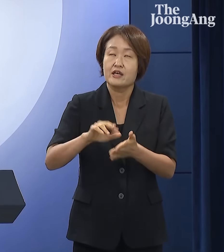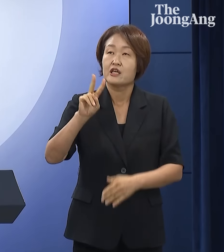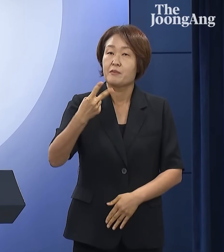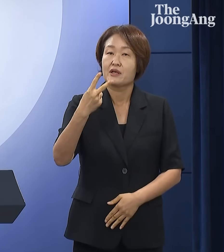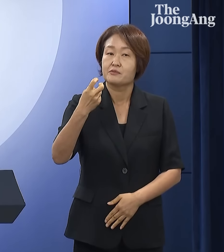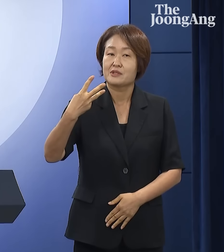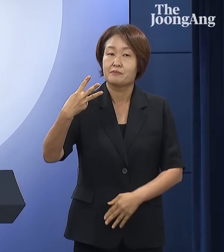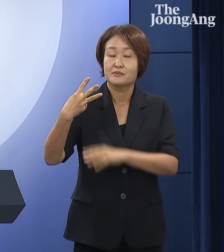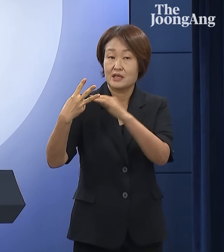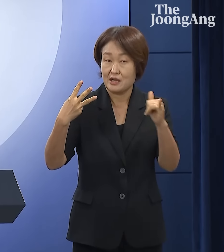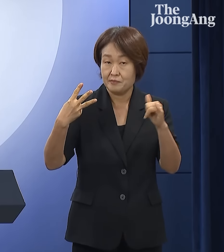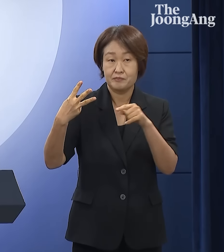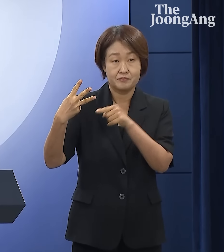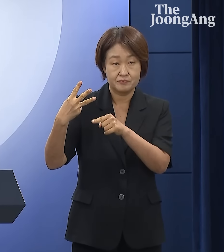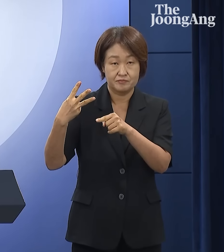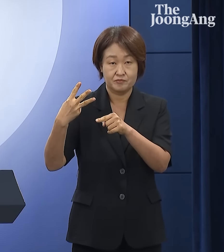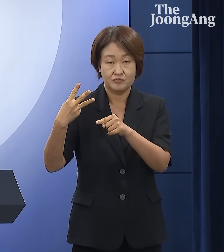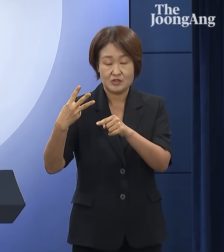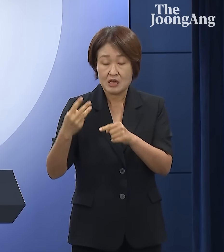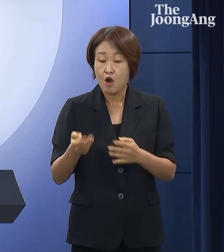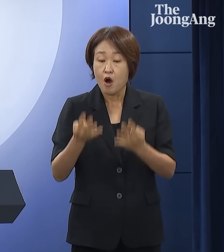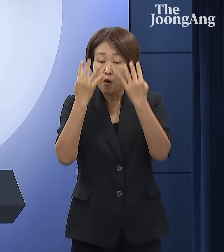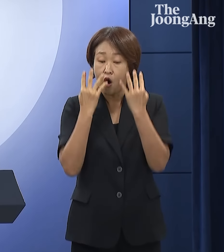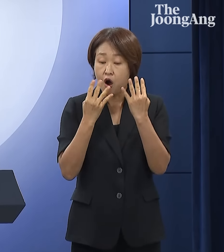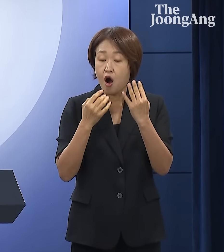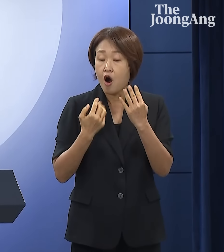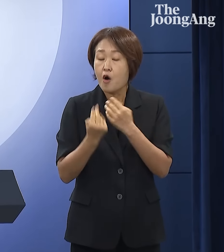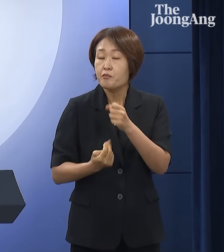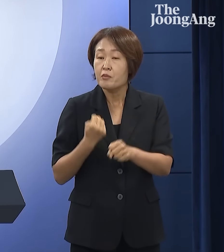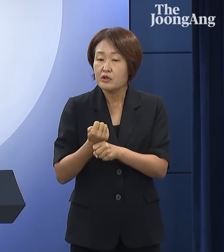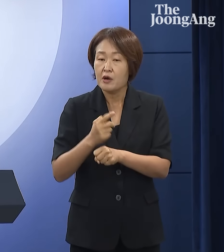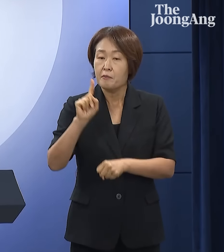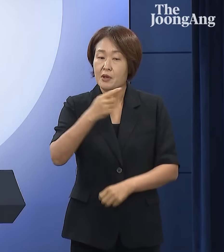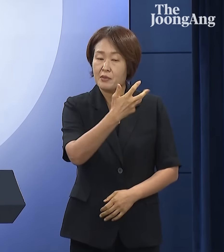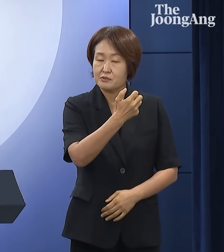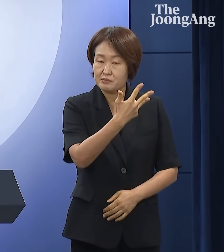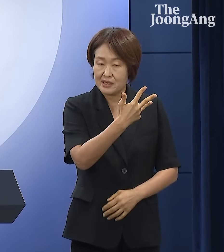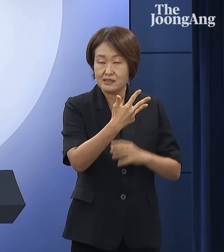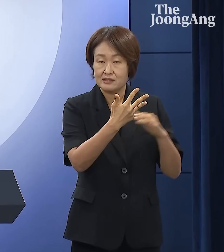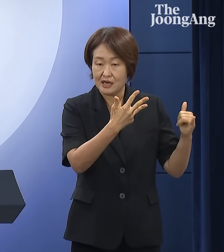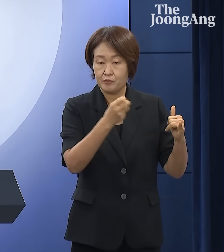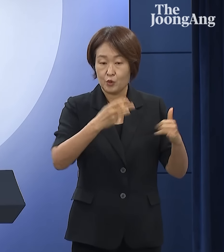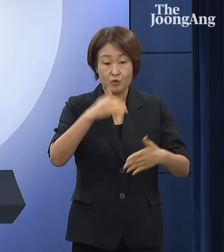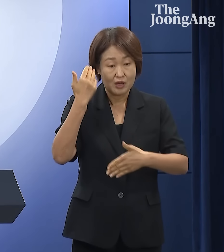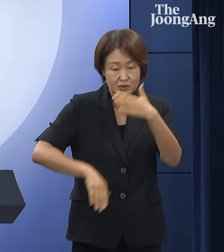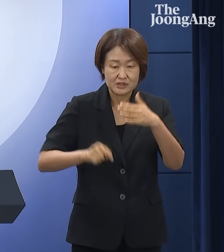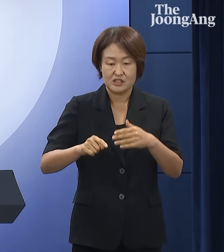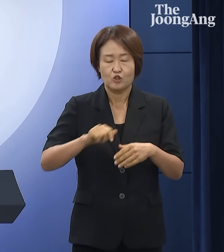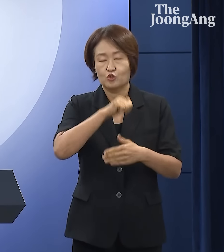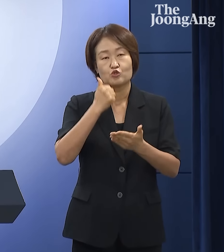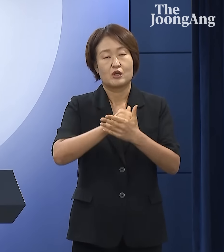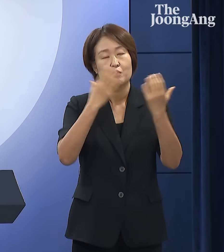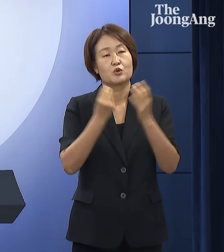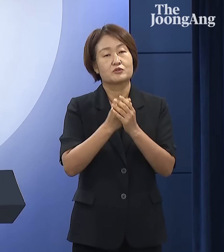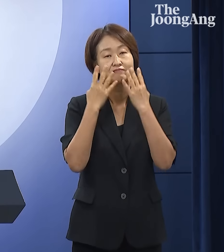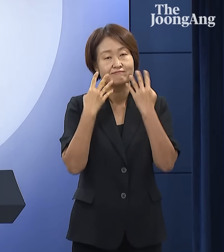243명에 대하여 형 집행률 정도에 따라 188명은 남은 형의 집행을